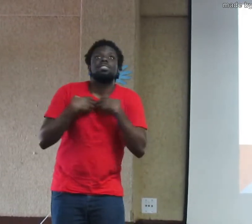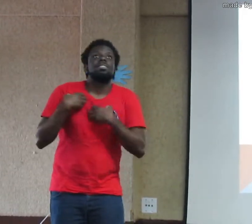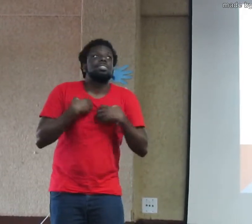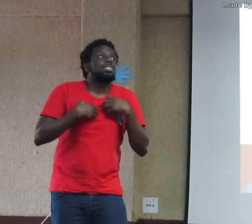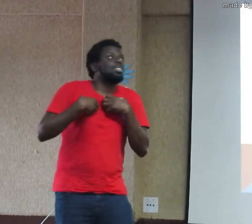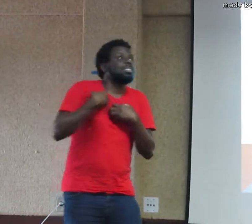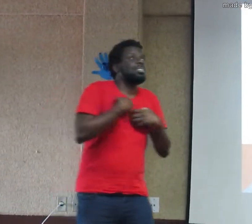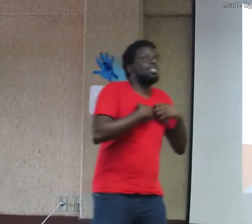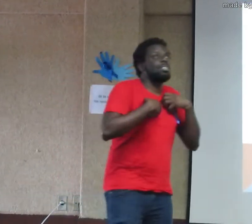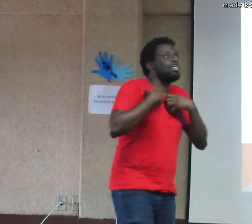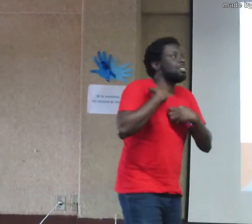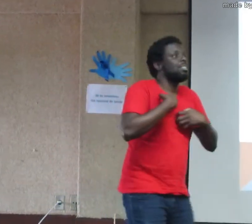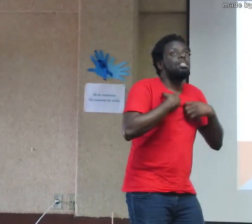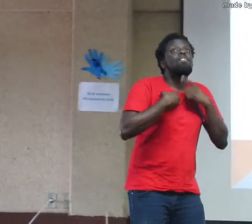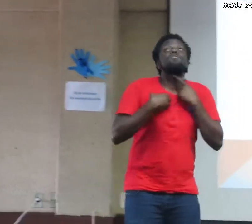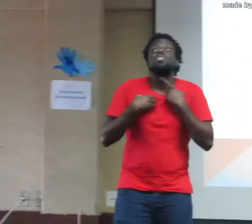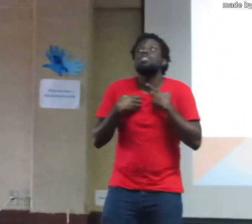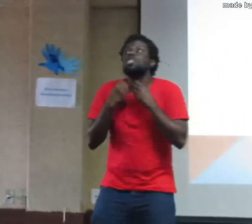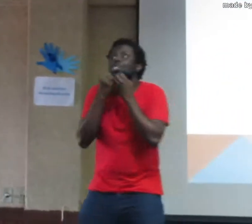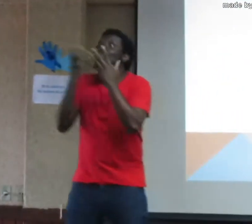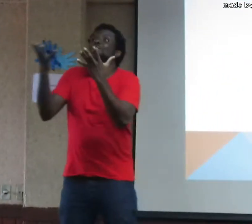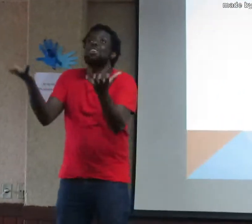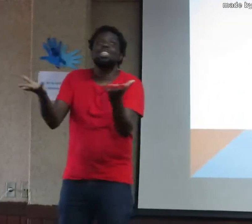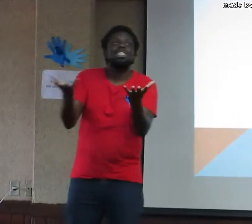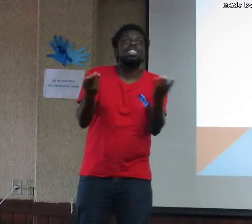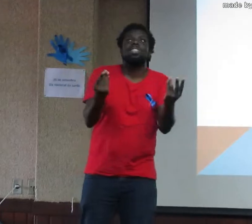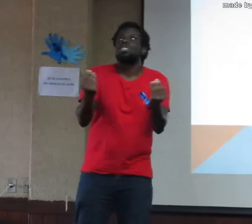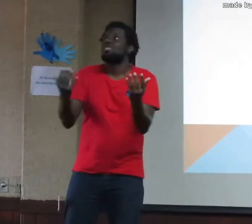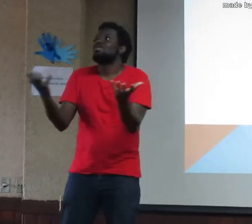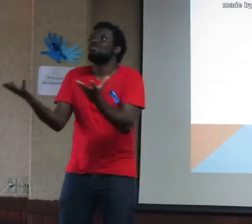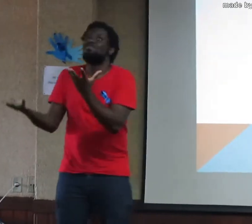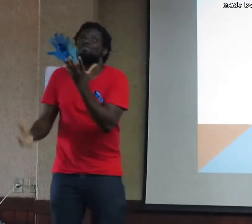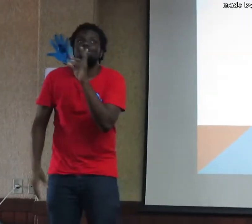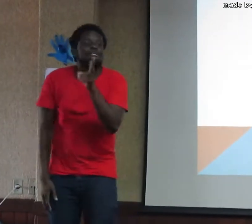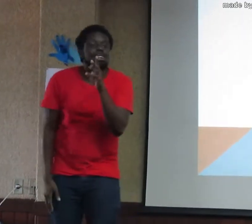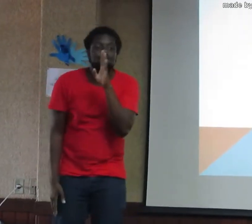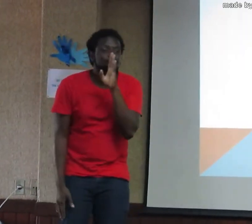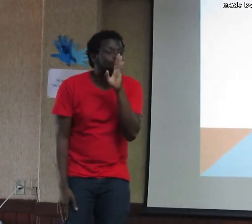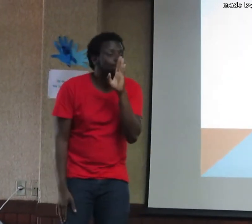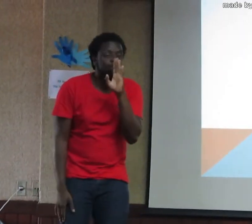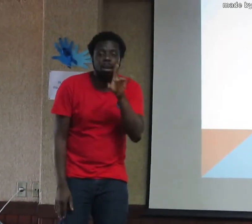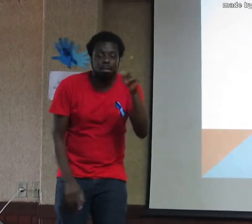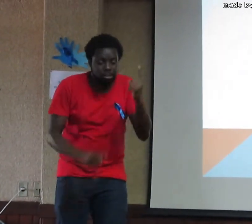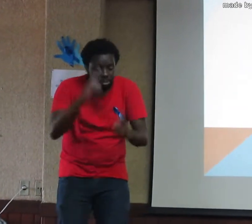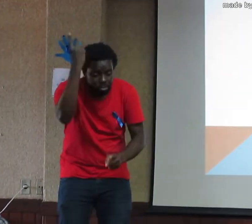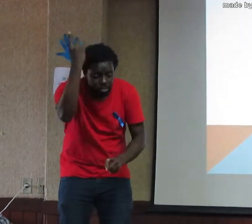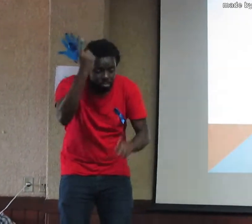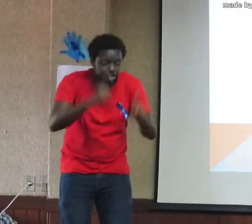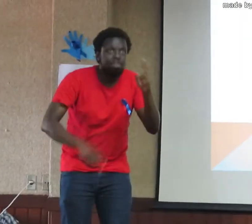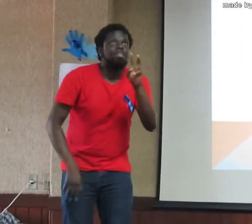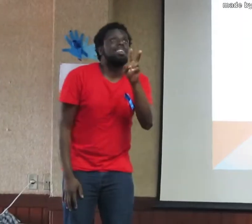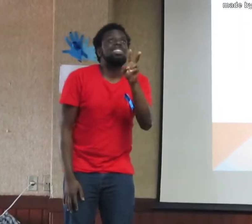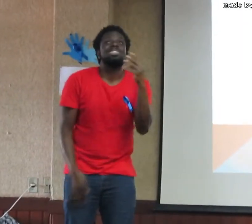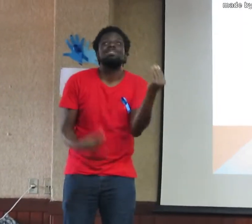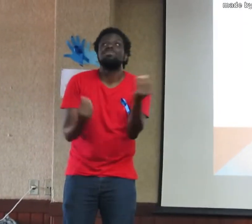está acontecendo? E minha mãe falava, não, peraí que eu te explico. Cresci muito angustiado, sem saber expressar meus sentimentos, sempre